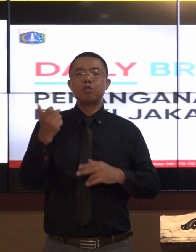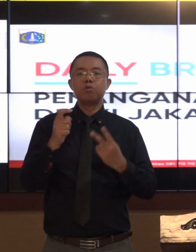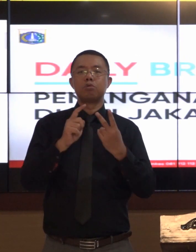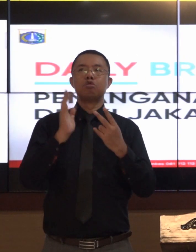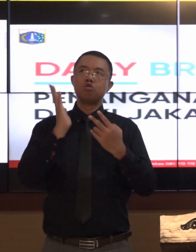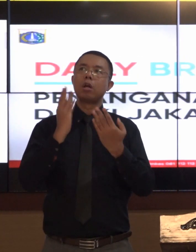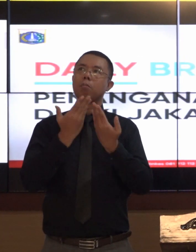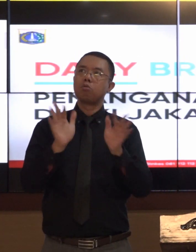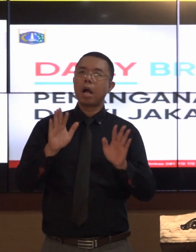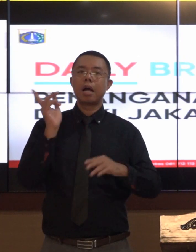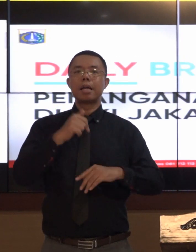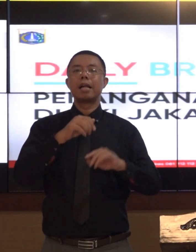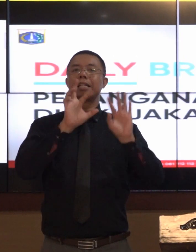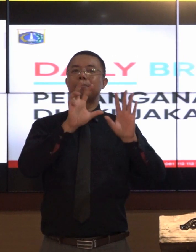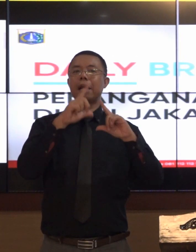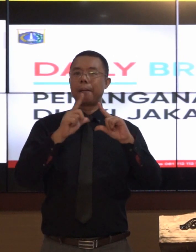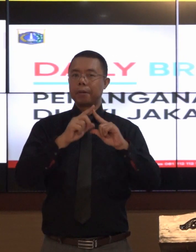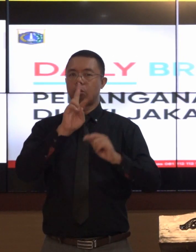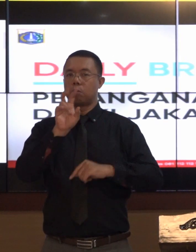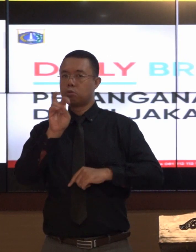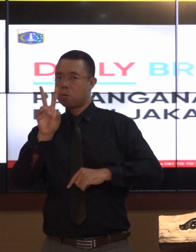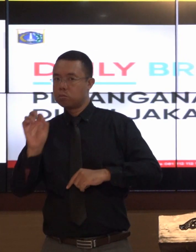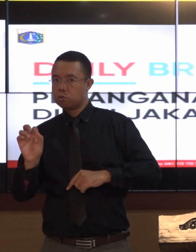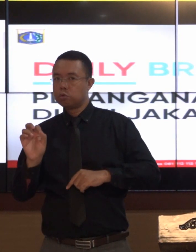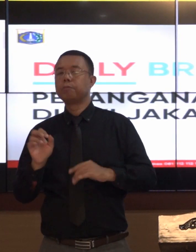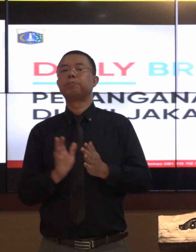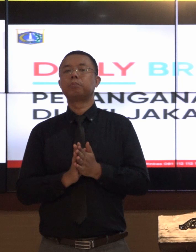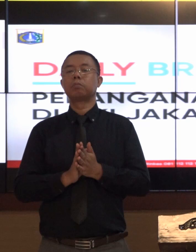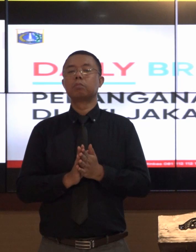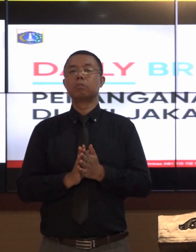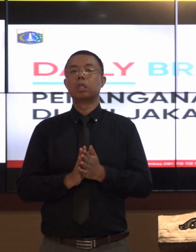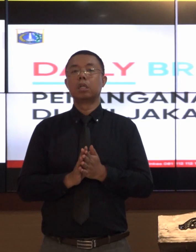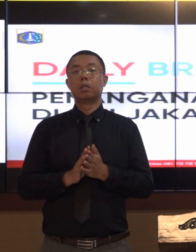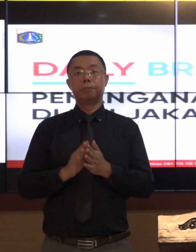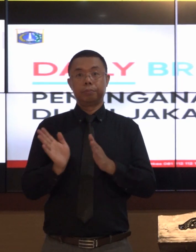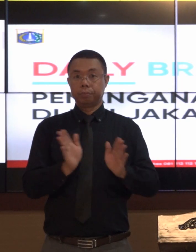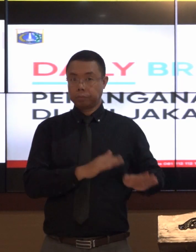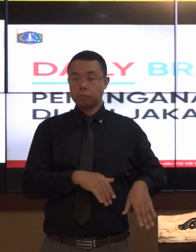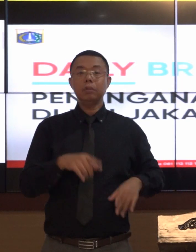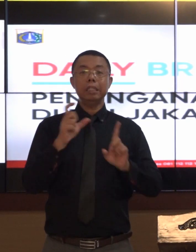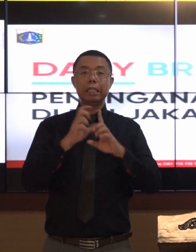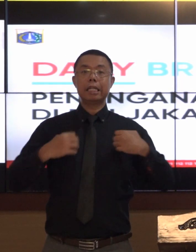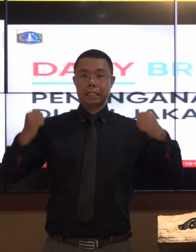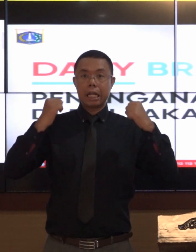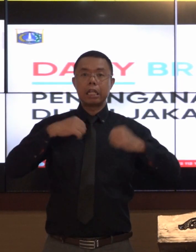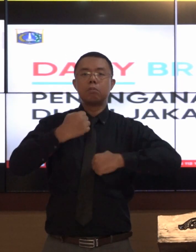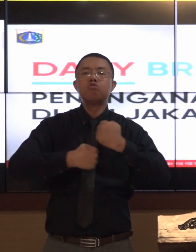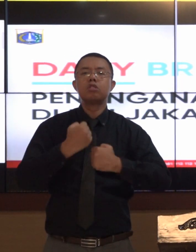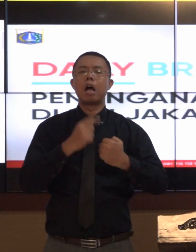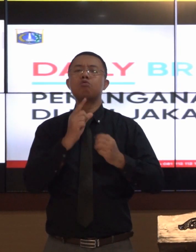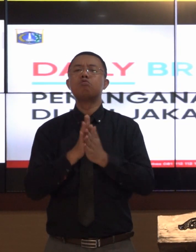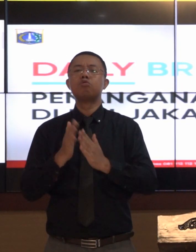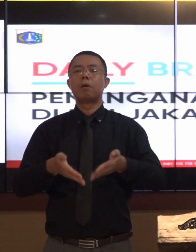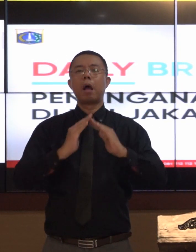sesudah beroperasi sejak 09-04-2018 Selain itu Dinas Kesehatan juga berupaya untuk